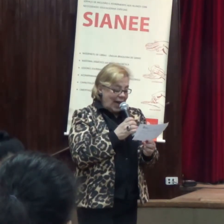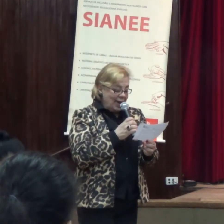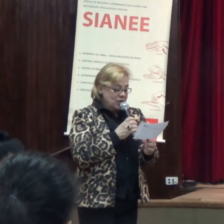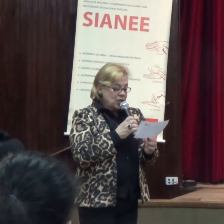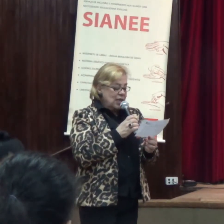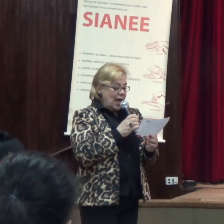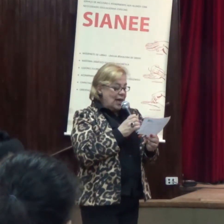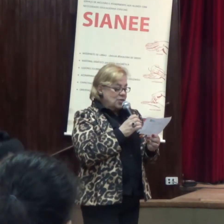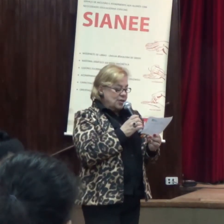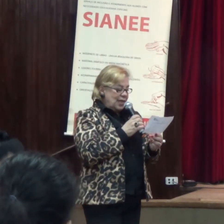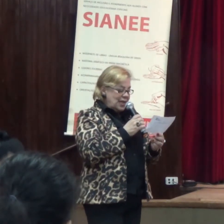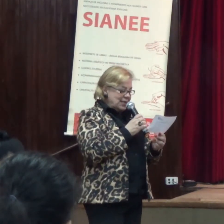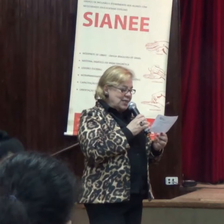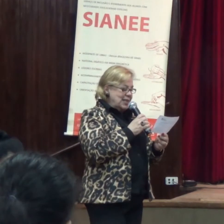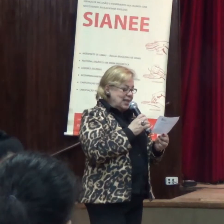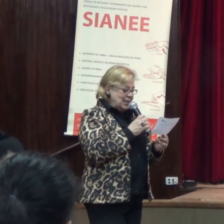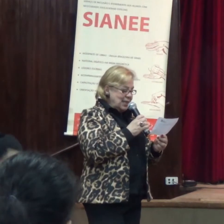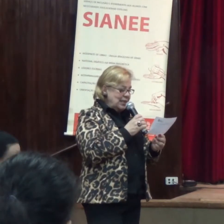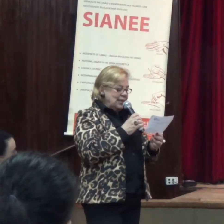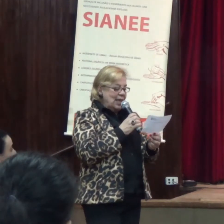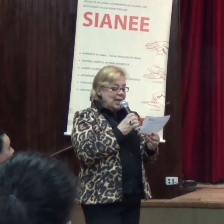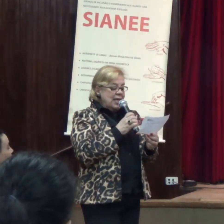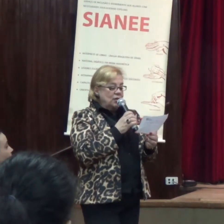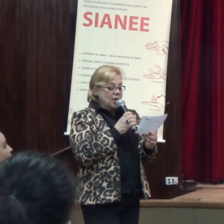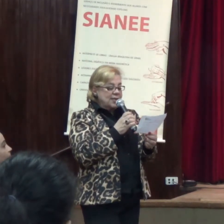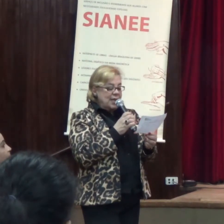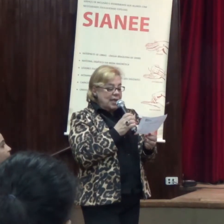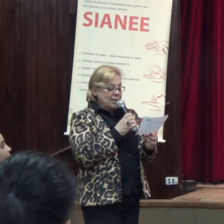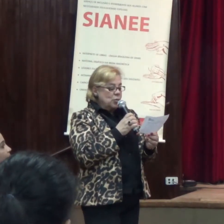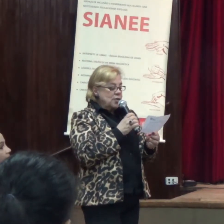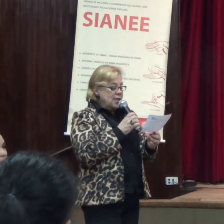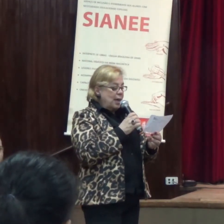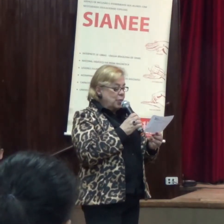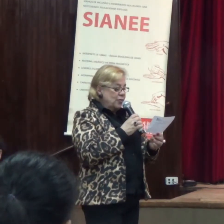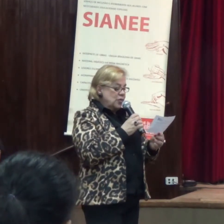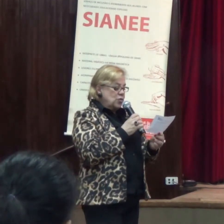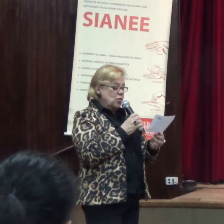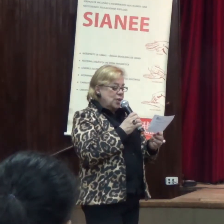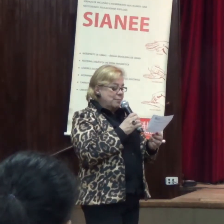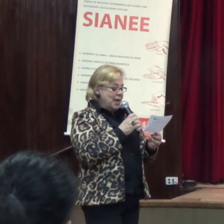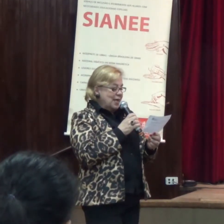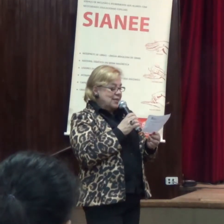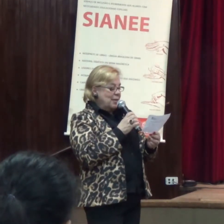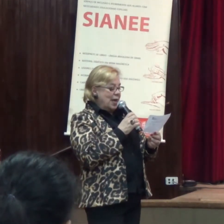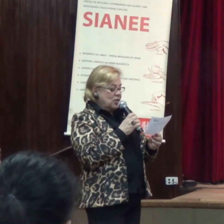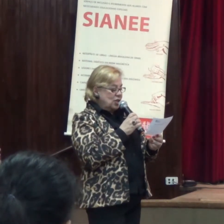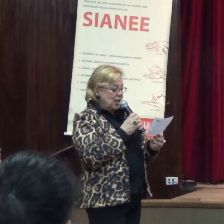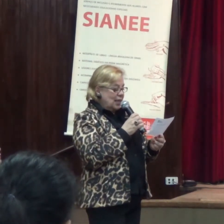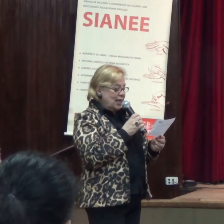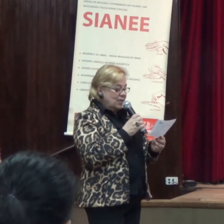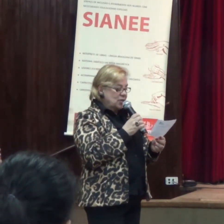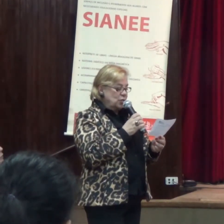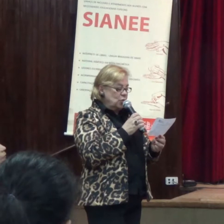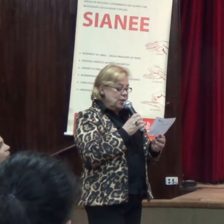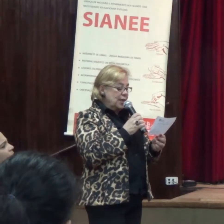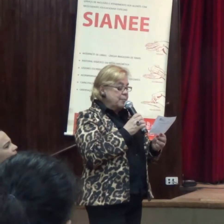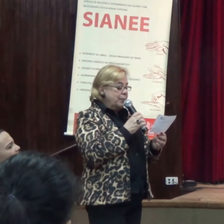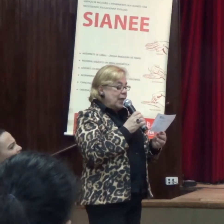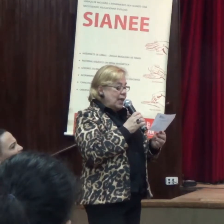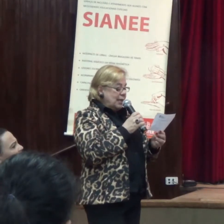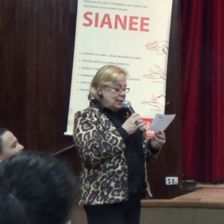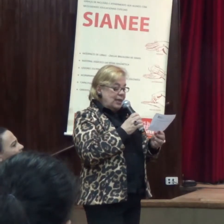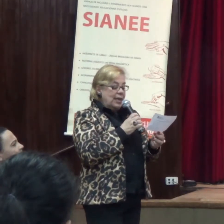à tarde, às 13h30, nós teremos a professora mestra Martinha Clarete